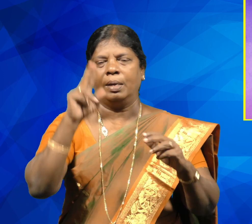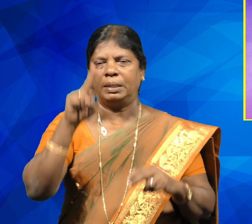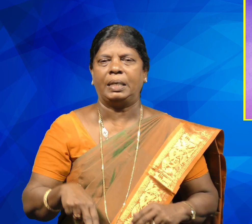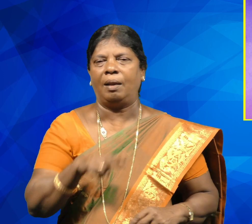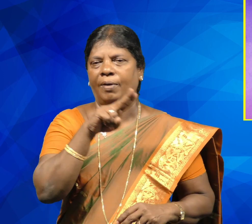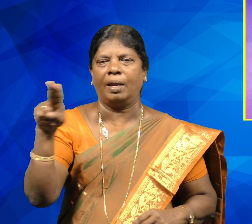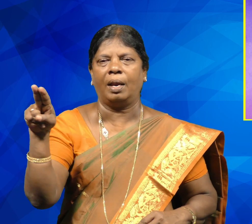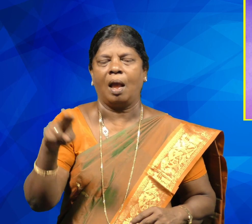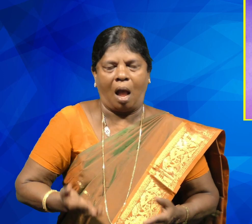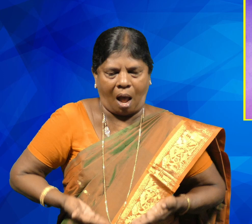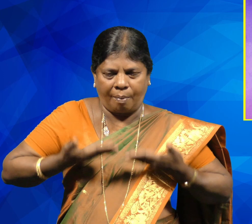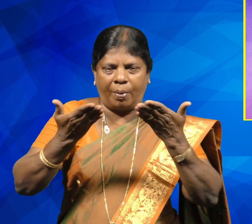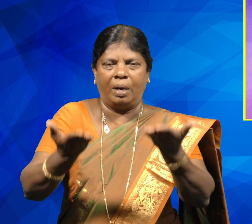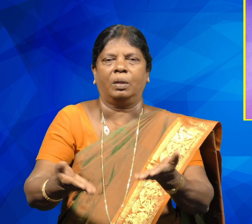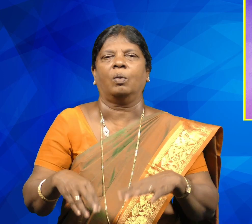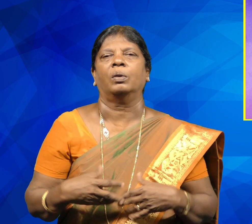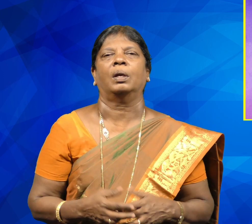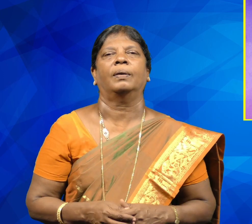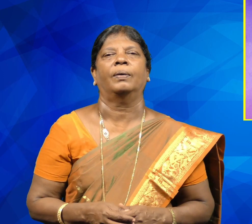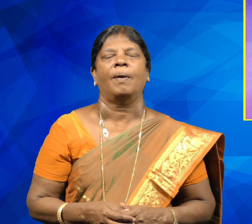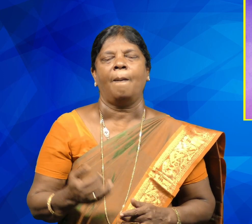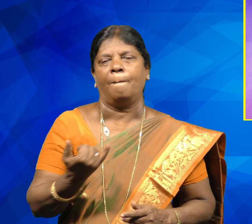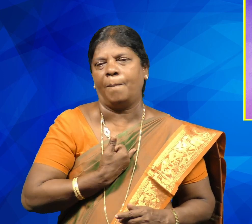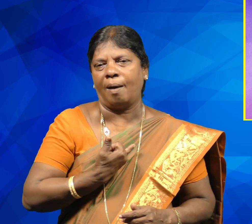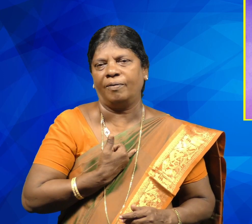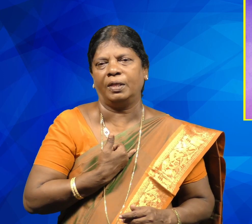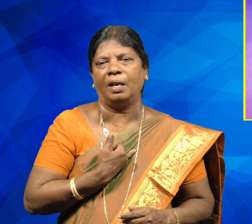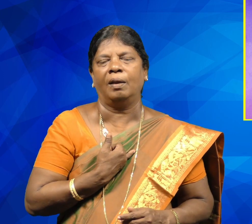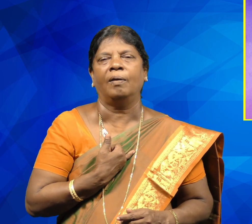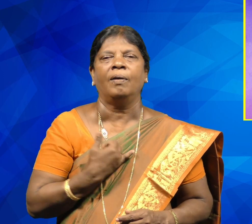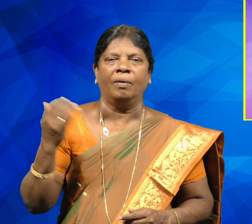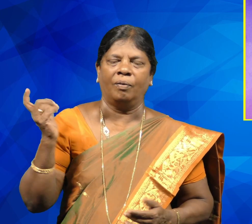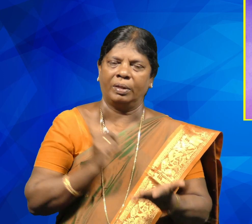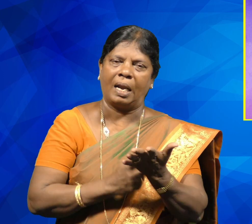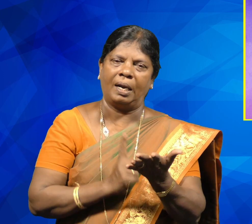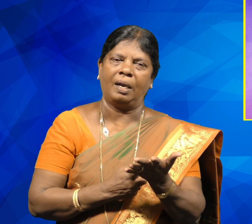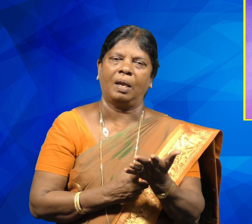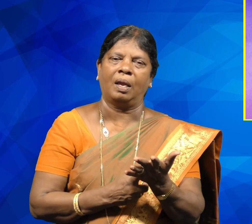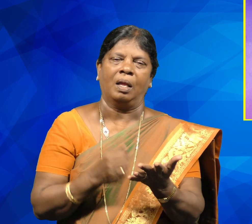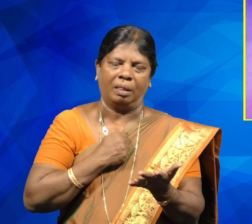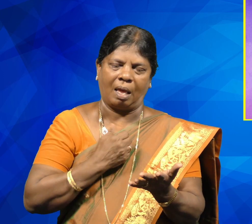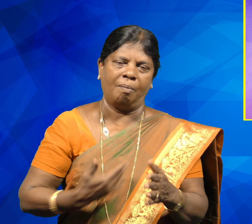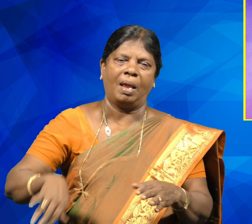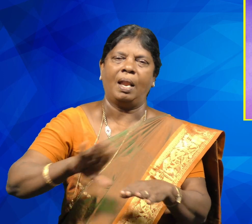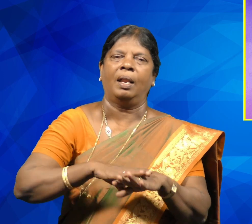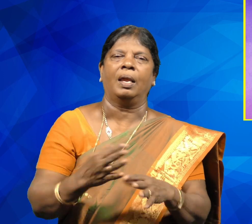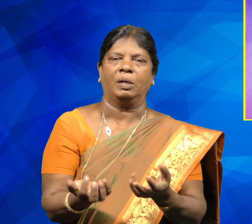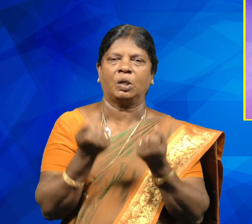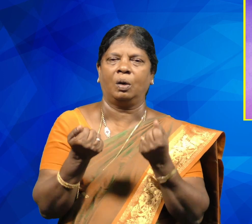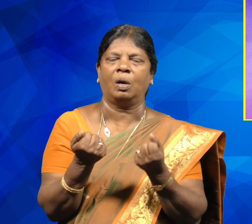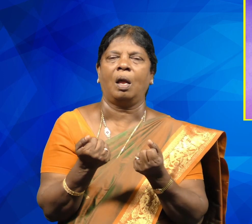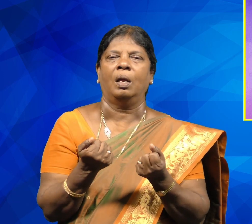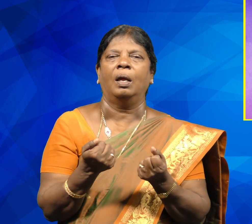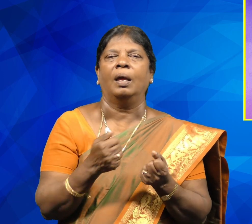தன்னையே பலியாக சிலுவையிலே அர்ப்பணித்து கொடுத்தார். பாவத்தின் விளைவாக வருகிற தண்டனையை